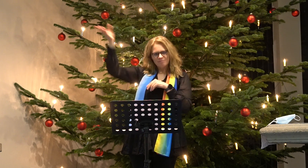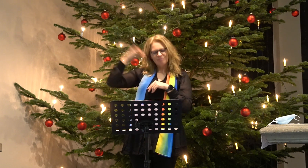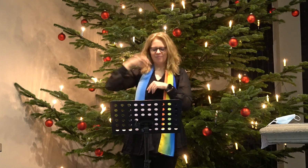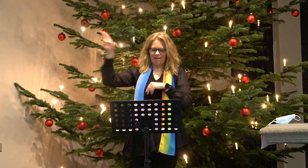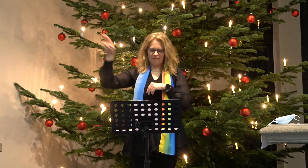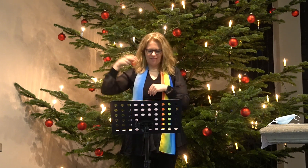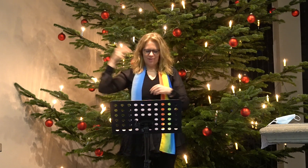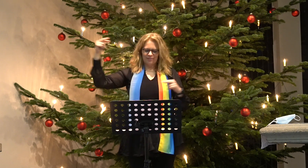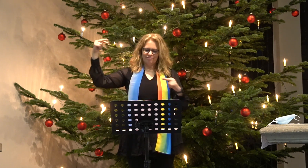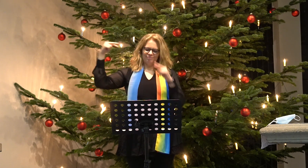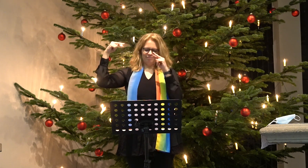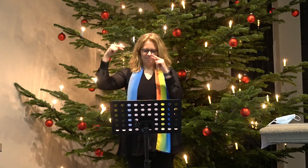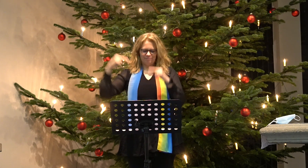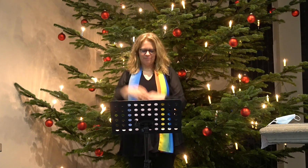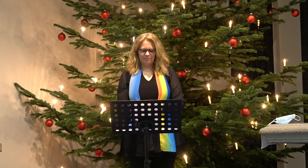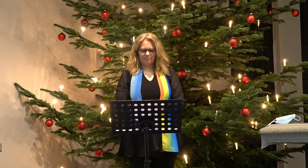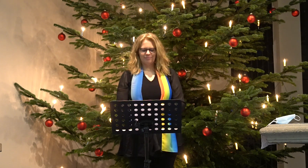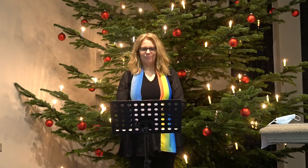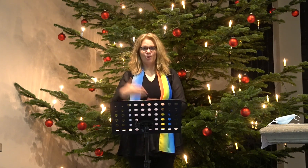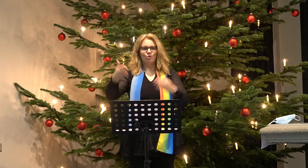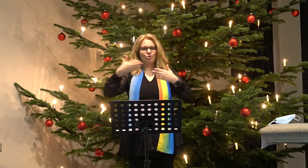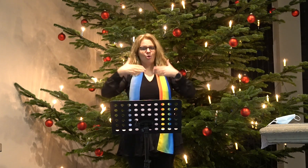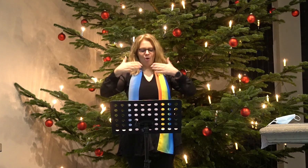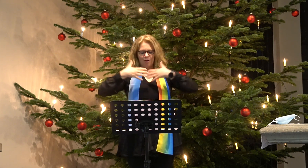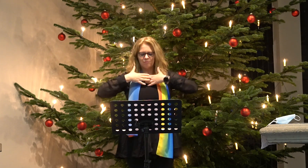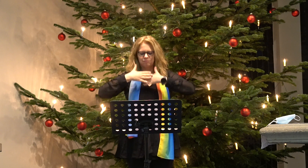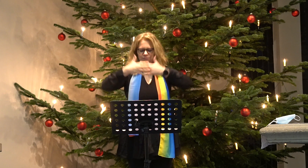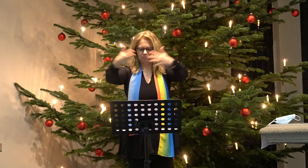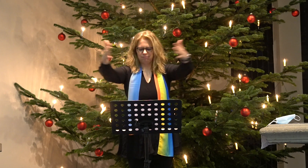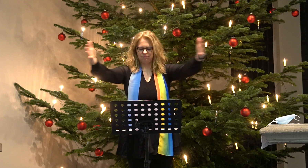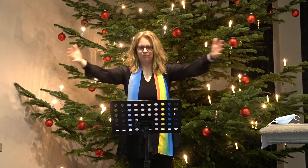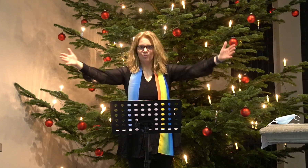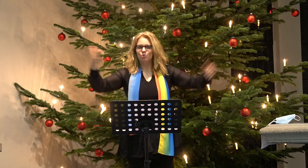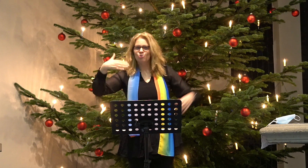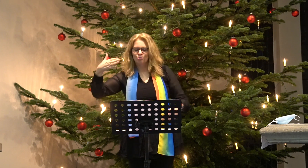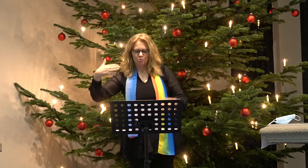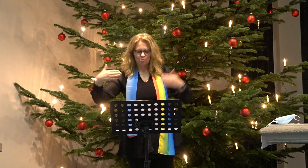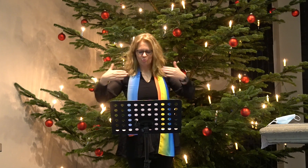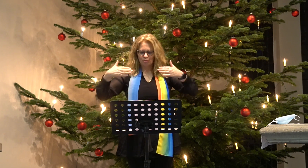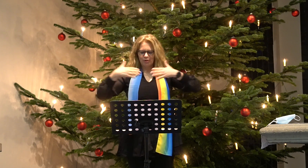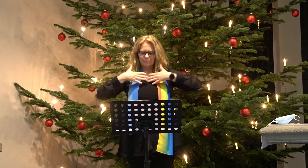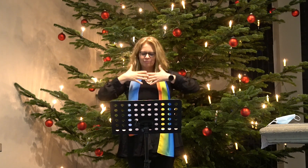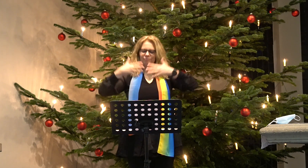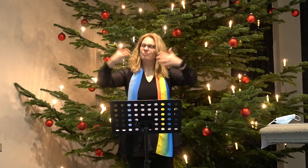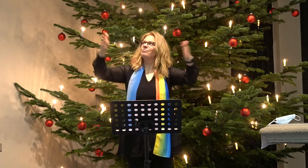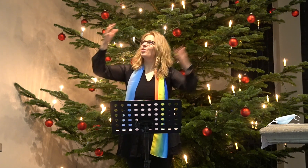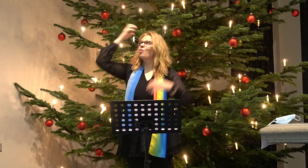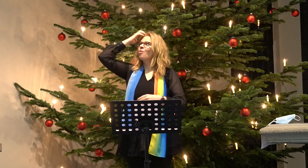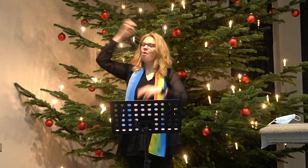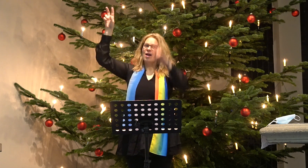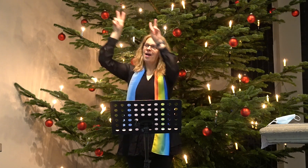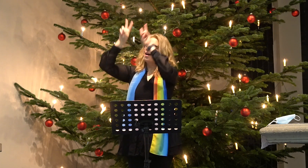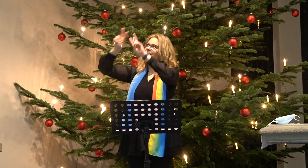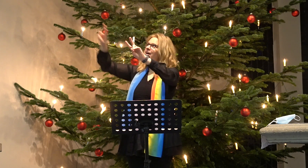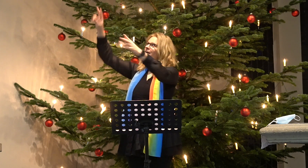Das ist das Geschlecht, das man fragt, das da sucht. Machet die Tore weit und die Türen in der